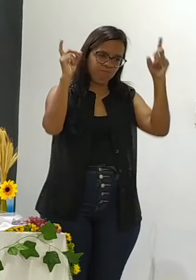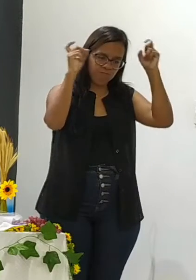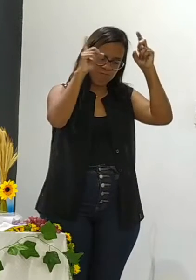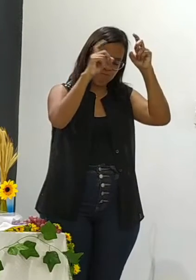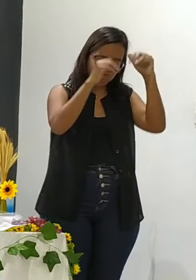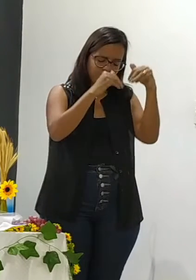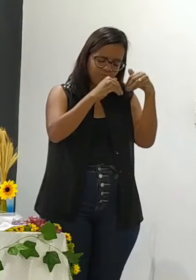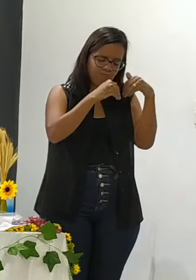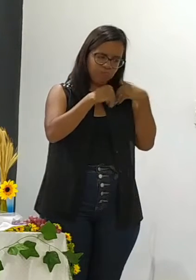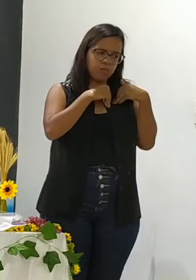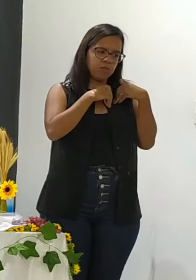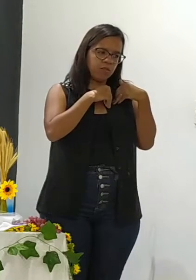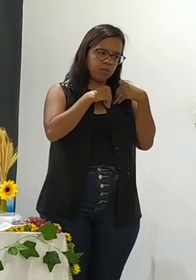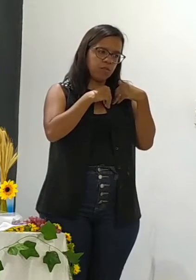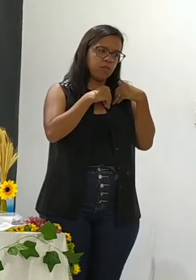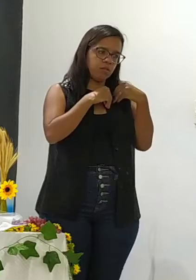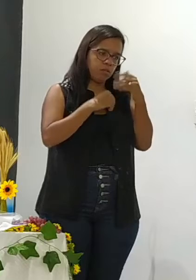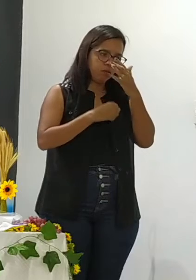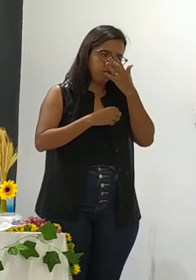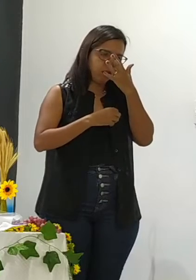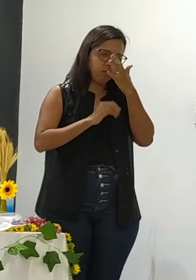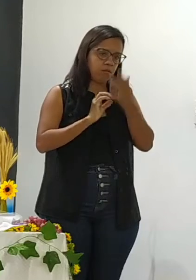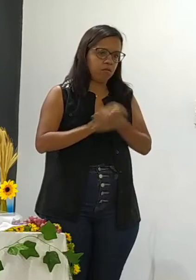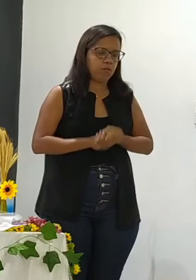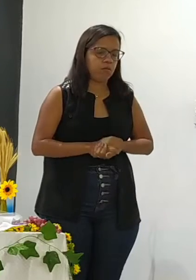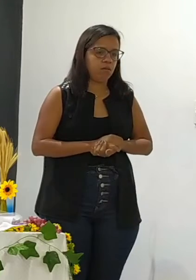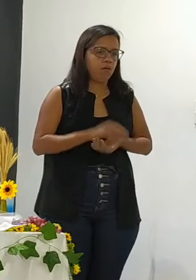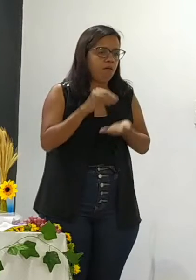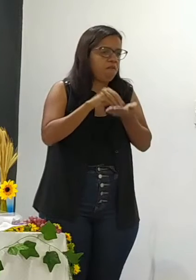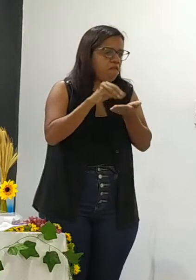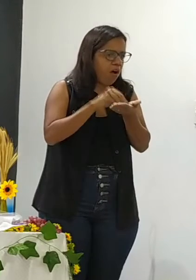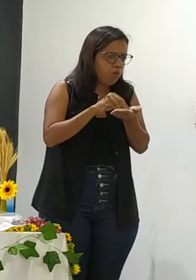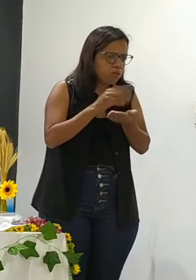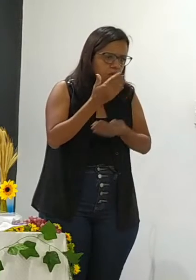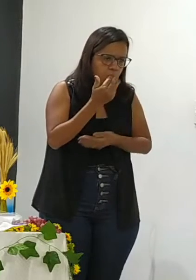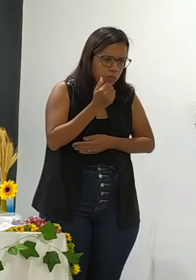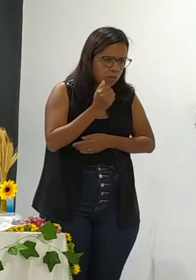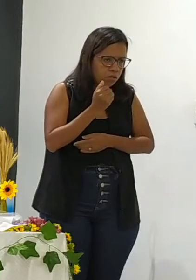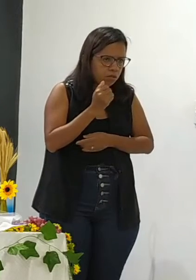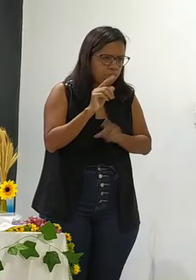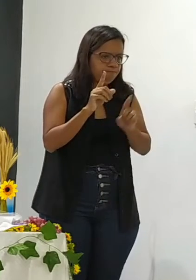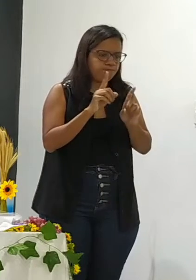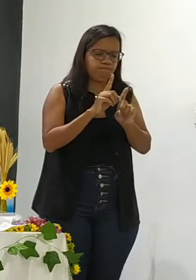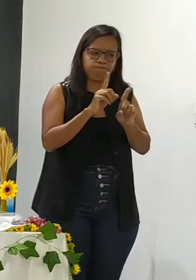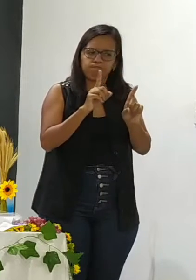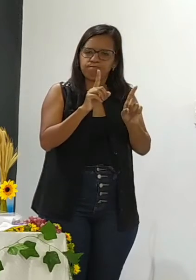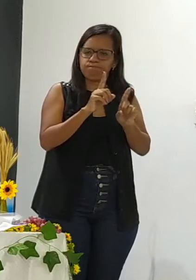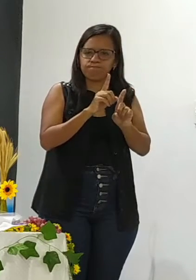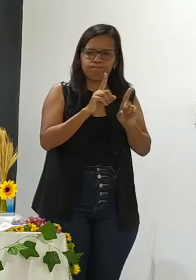de nós. Não é a falta do alimento,